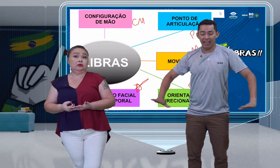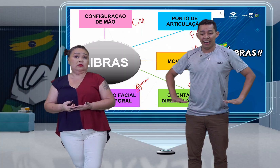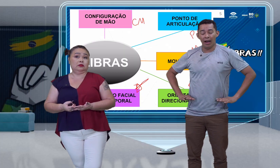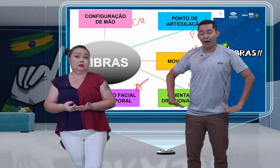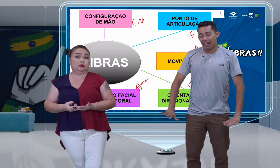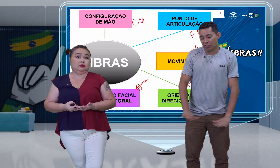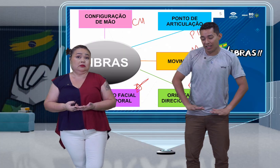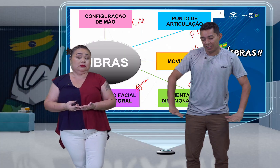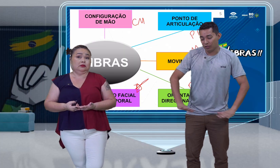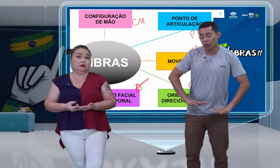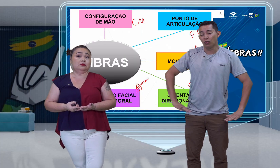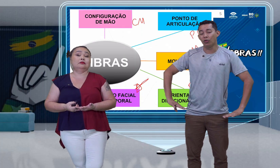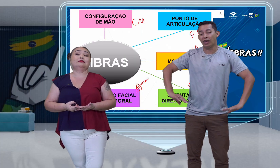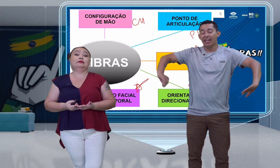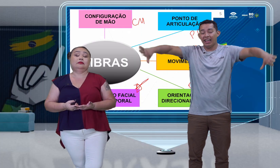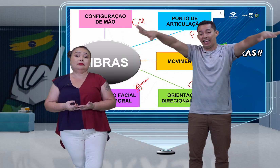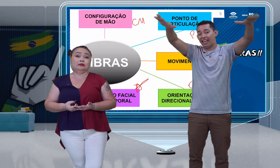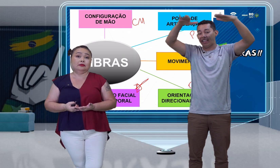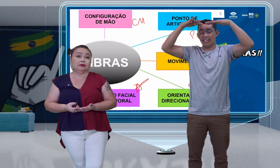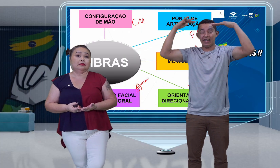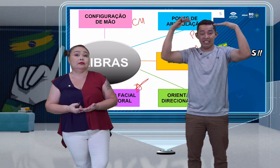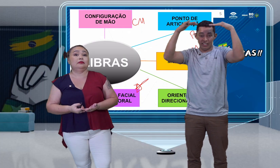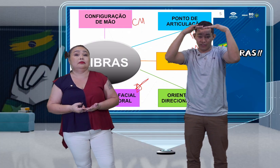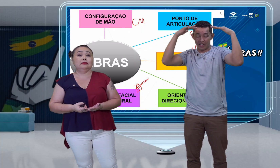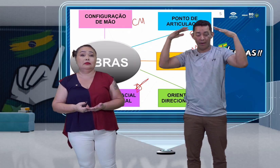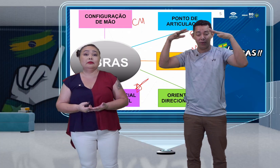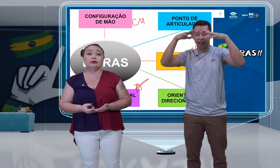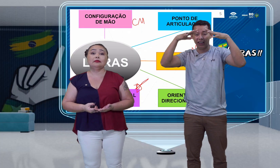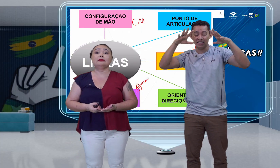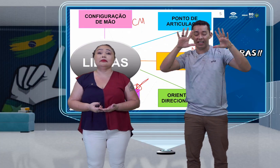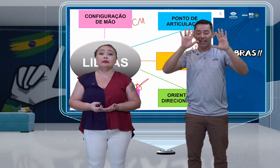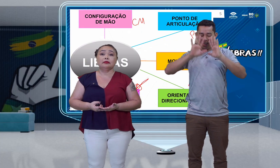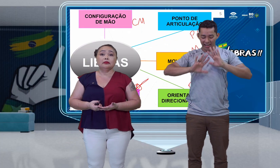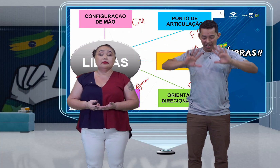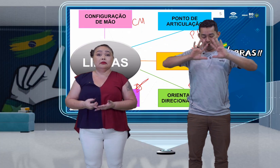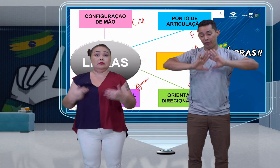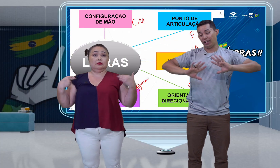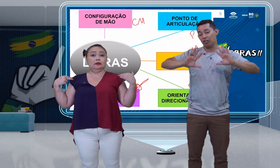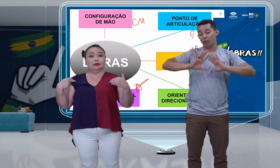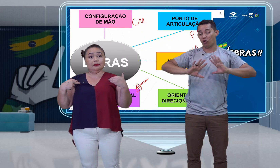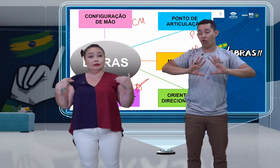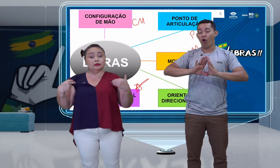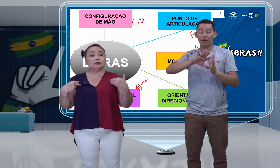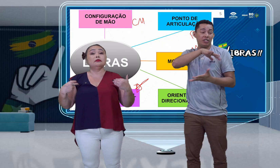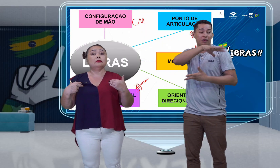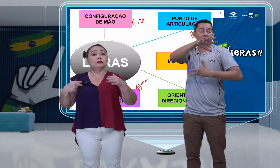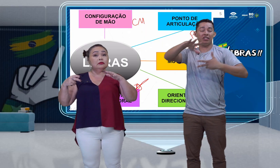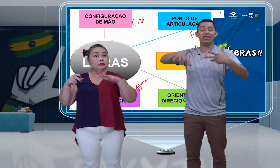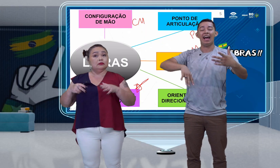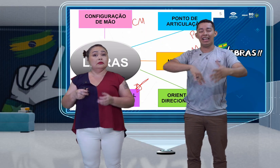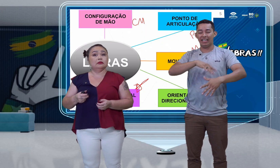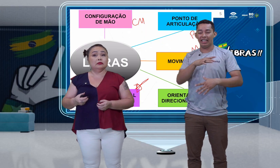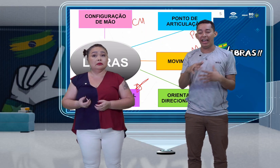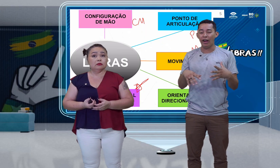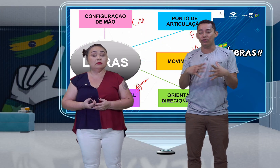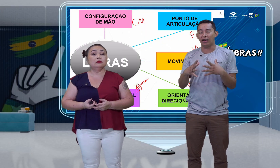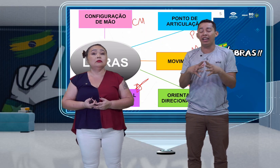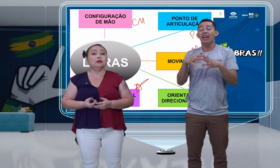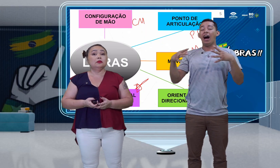ele é abaixo da cintura, ele é aqui na região da cabeça, ele é na frente do meu corpo, que a gente chama também de área neutra ali.